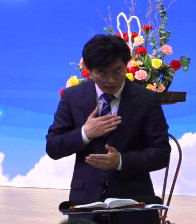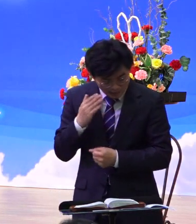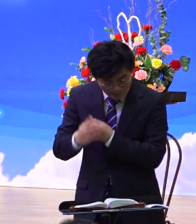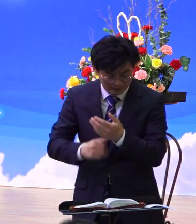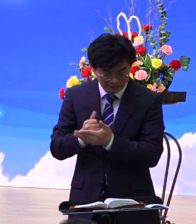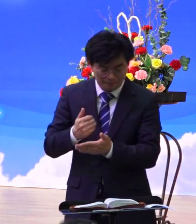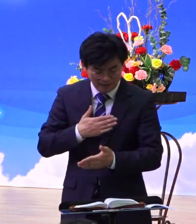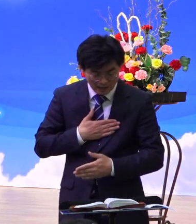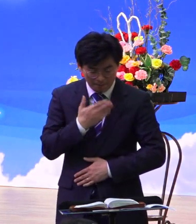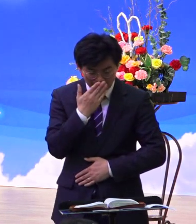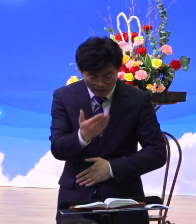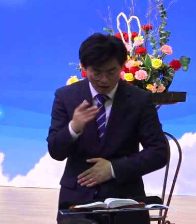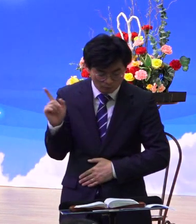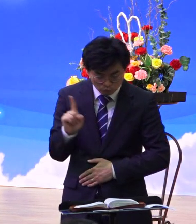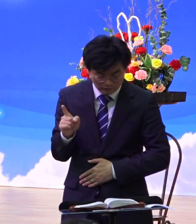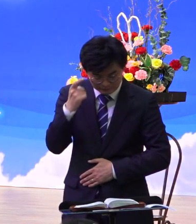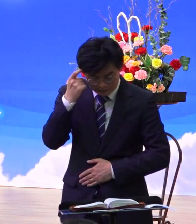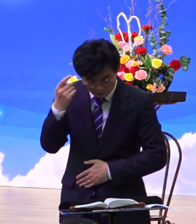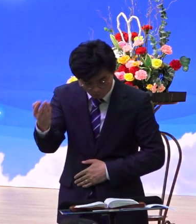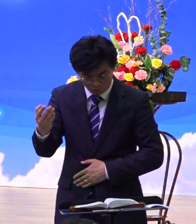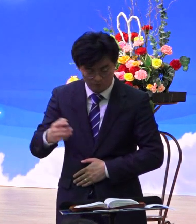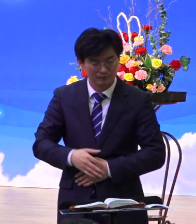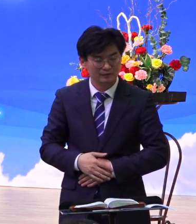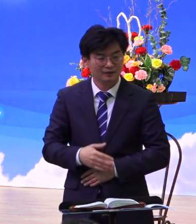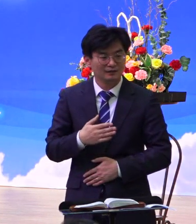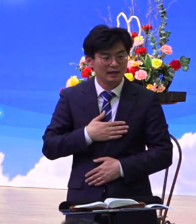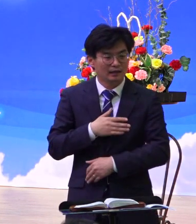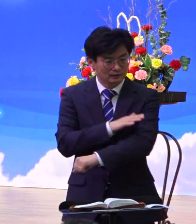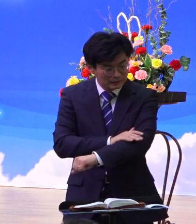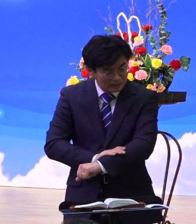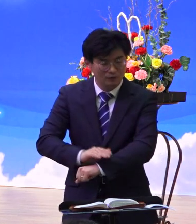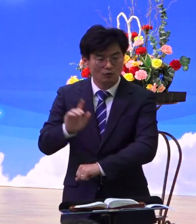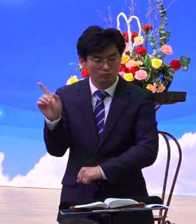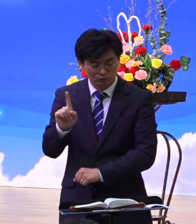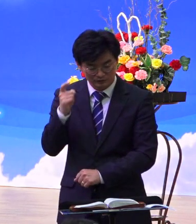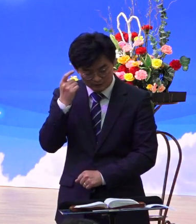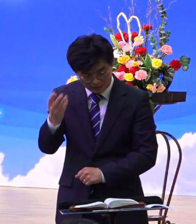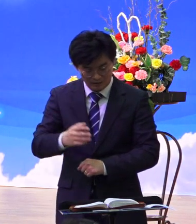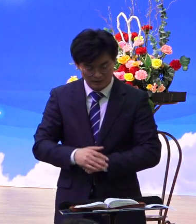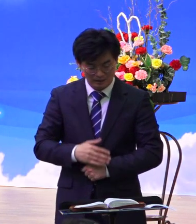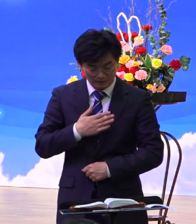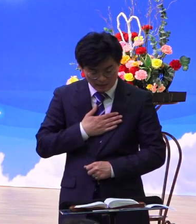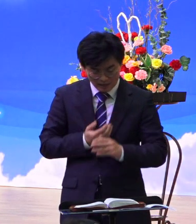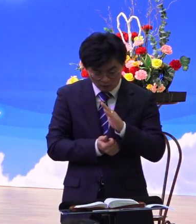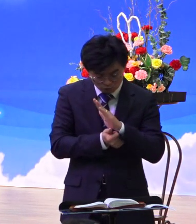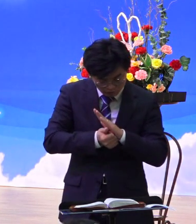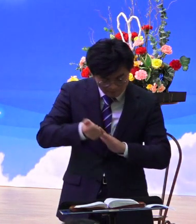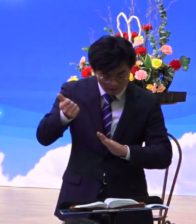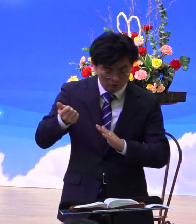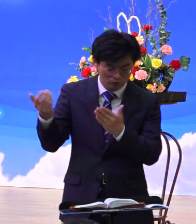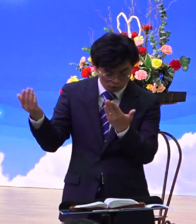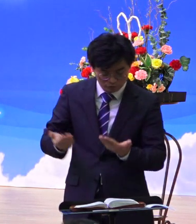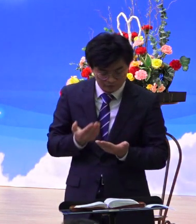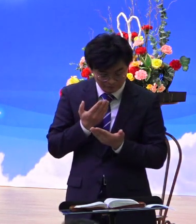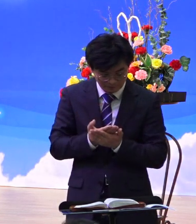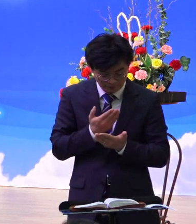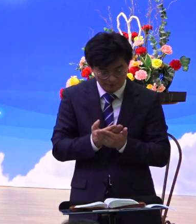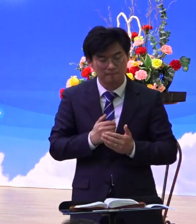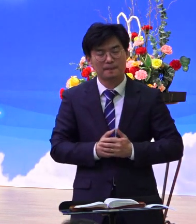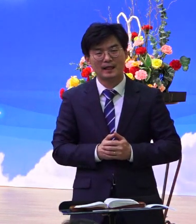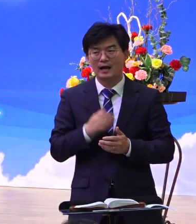재능이 무엇입니까? 발견하게 해주세요. 그 재능을 붙들고 꿈꾸게 해주세요. 꿈이 없는 자녀들도, 꿈이 없다고 생각하는